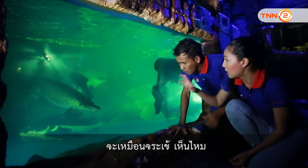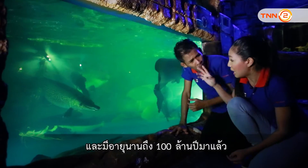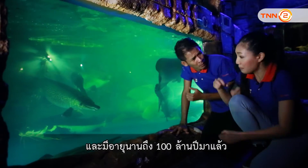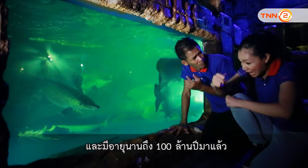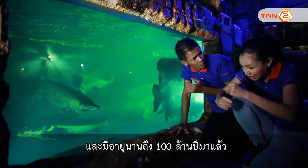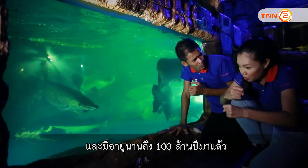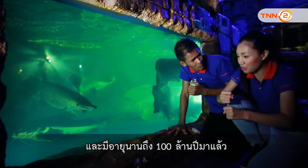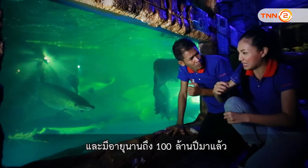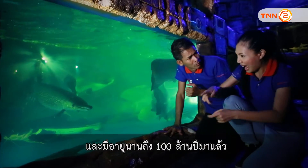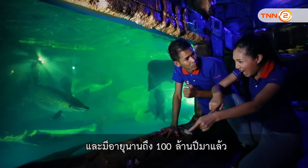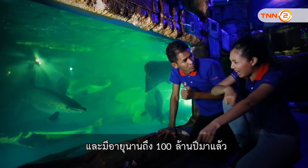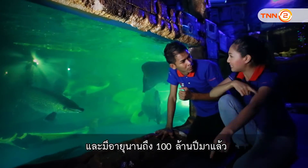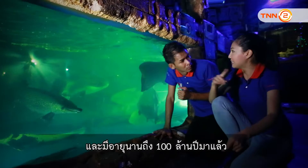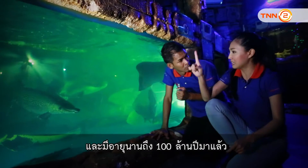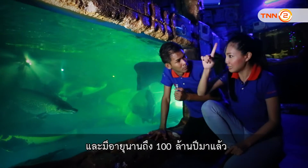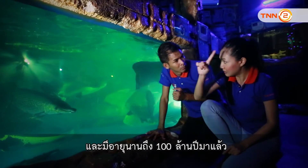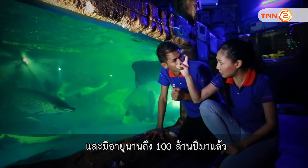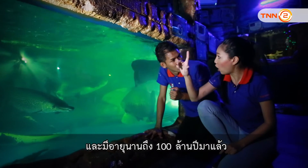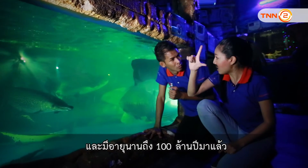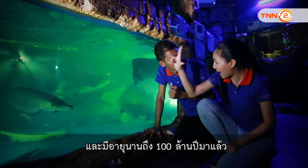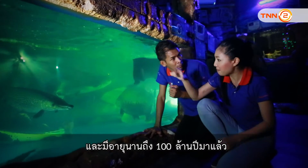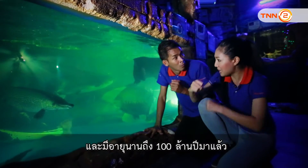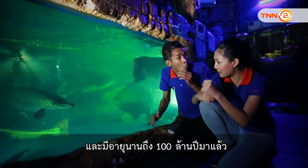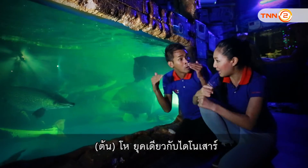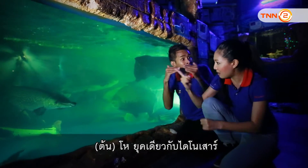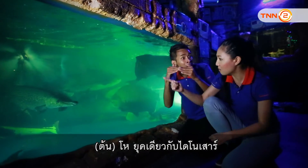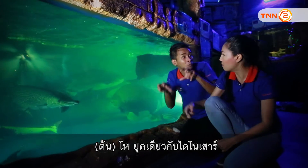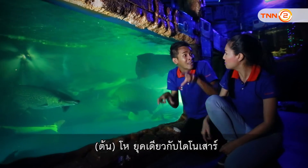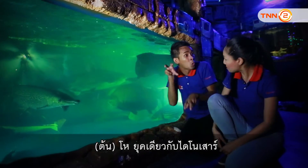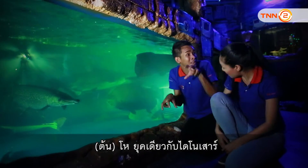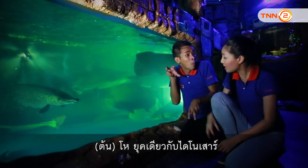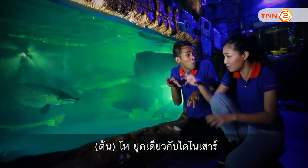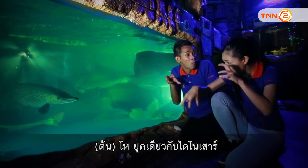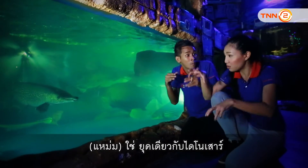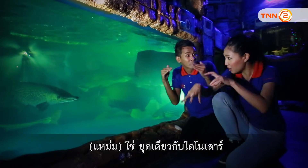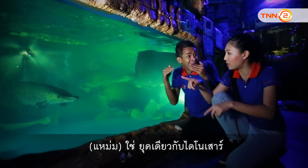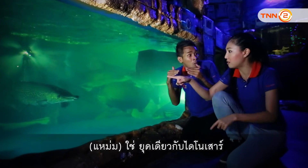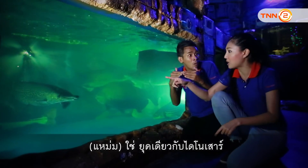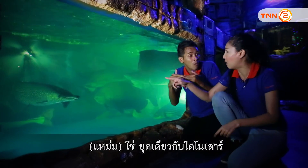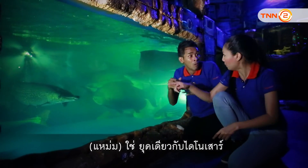เห็นไหมแล้วมีอายุนานถึง100ล้านปีมาแล้ว ยุคเดียวกับไดโนเสาร์ ยุคเดียวกับไดโนเสาร์